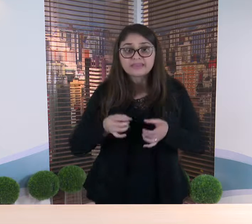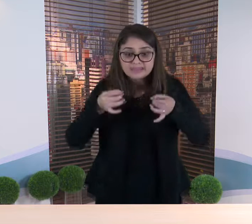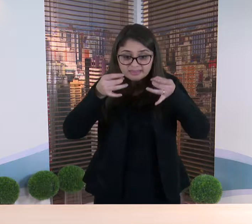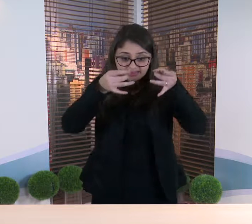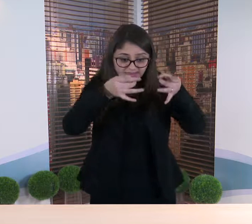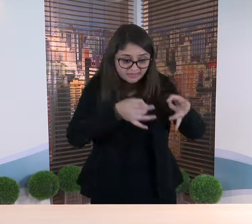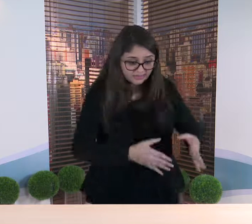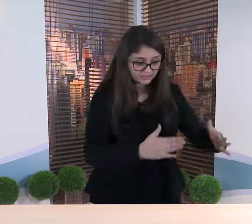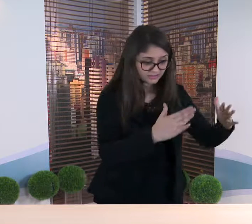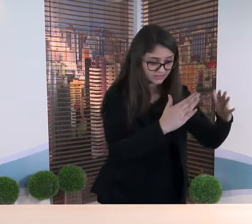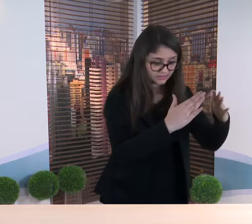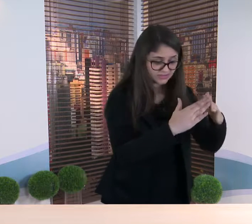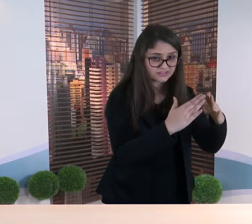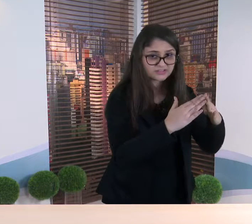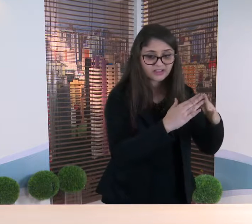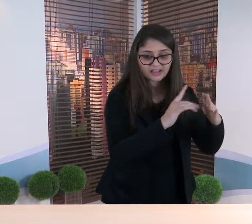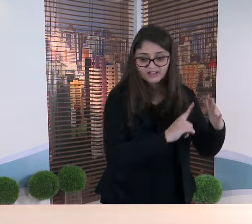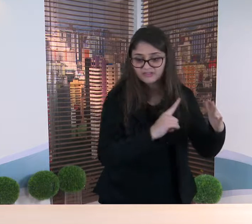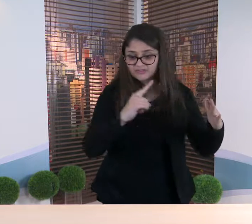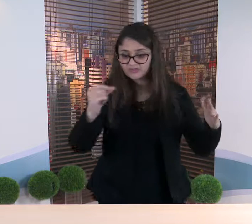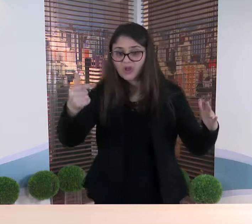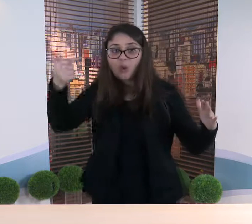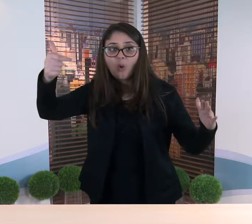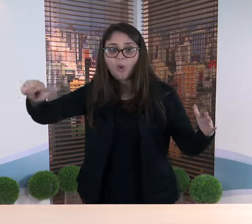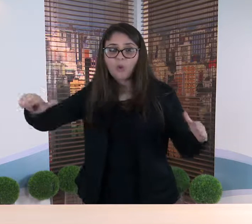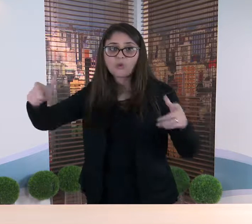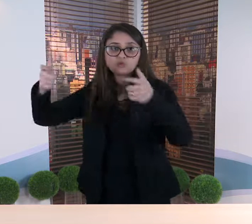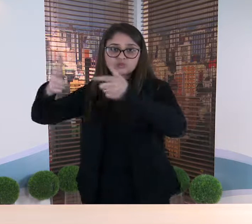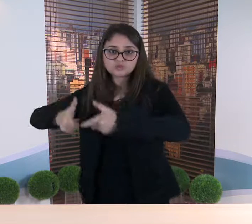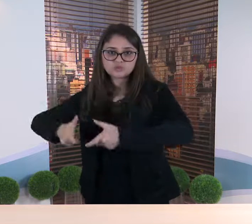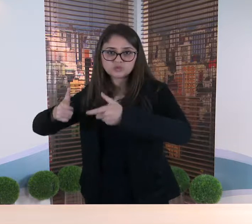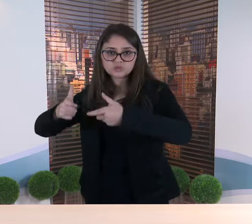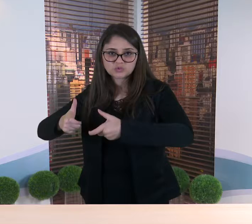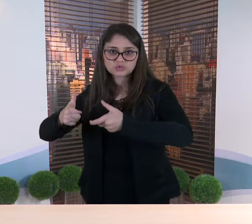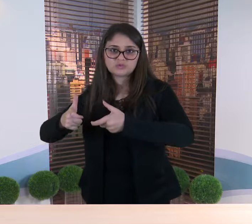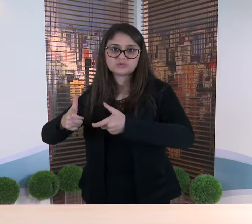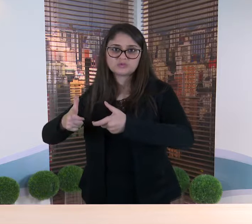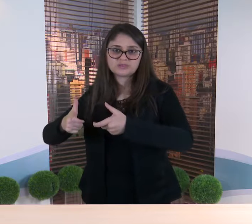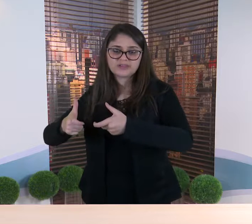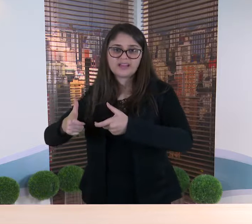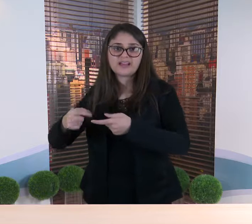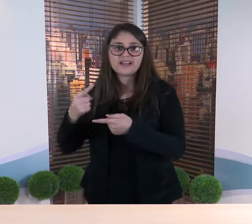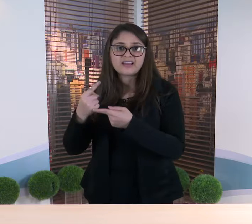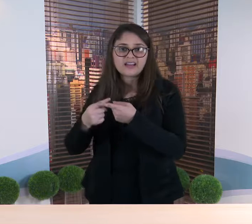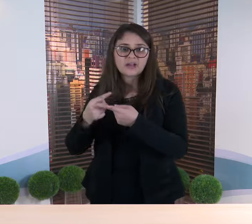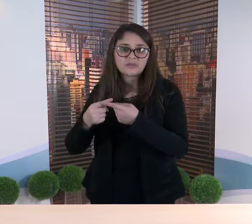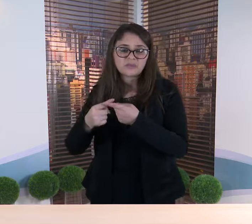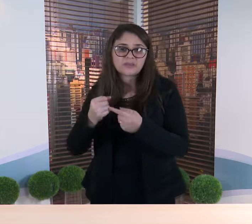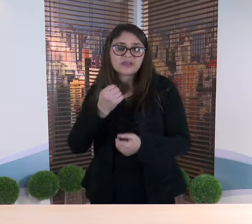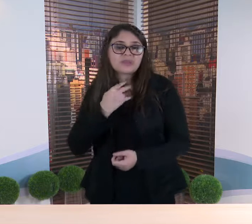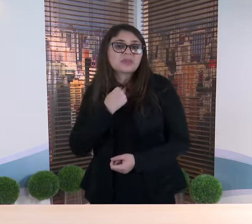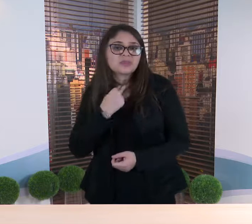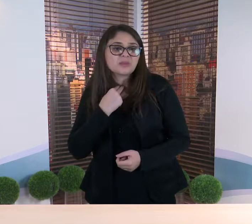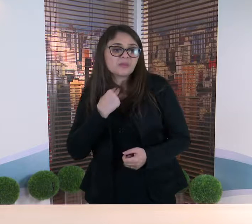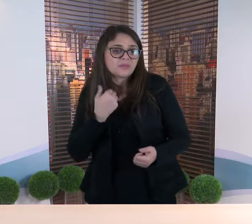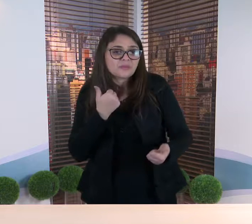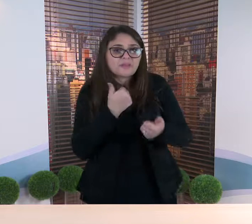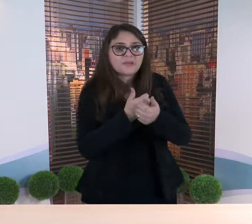casa e se instala fora do acampamento ou da aldeia, no Masbalá, um monte de cinzas